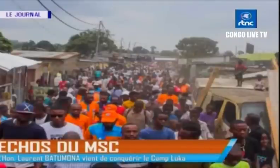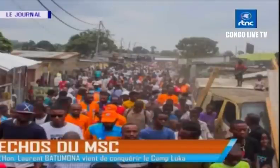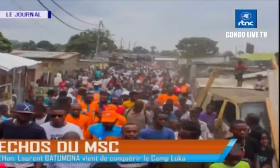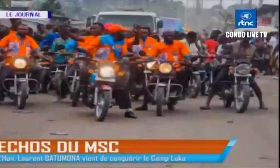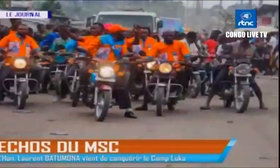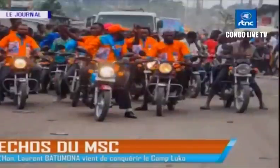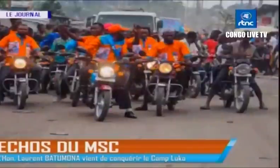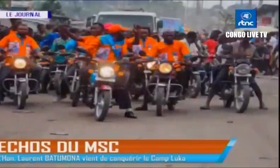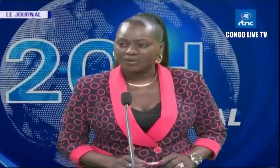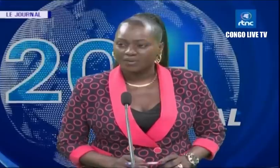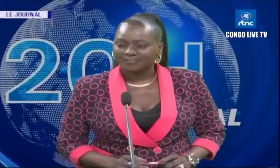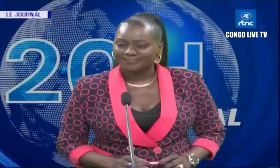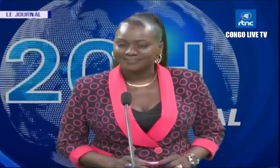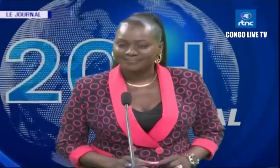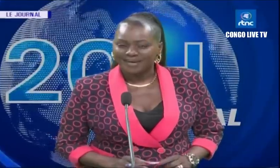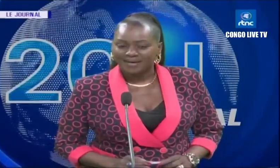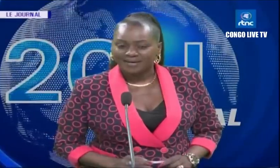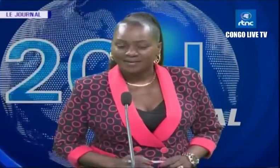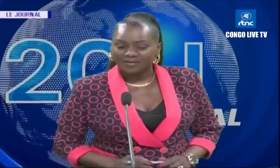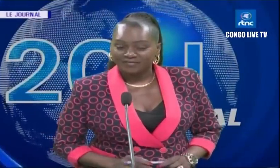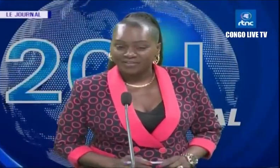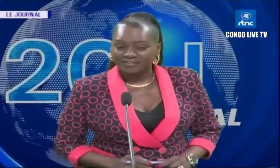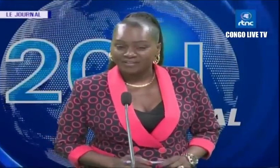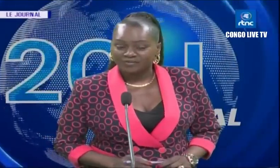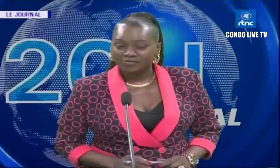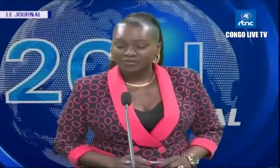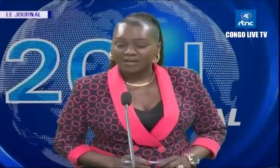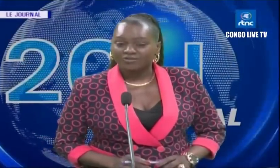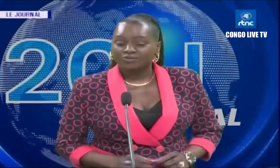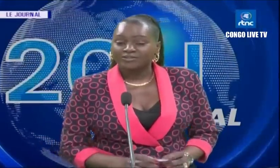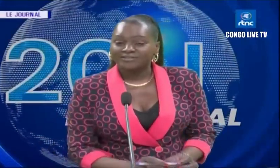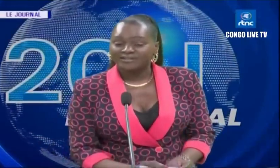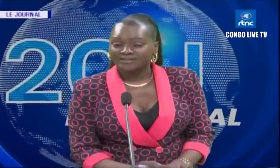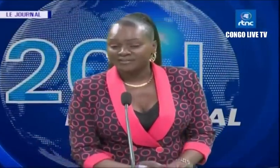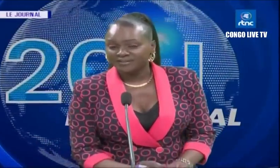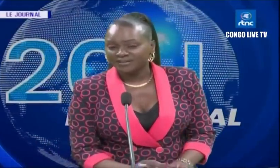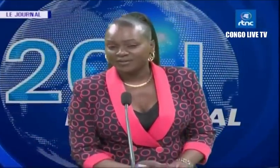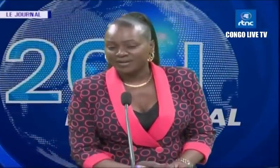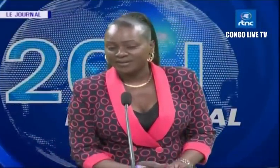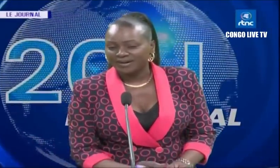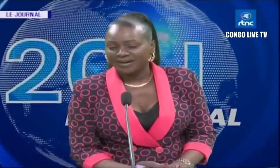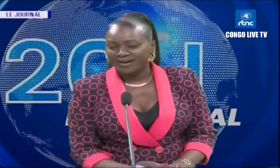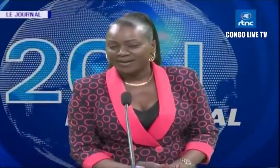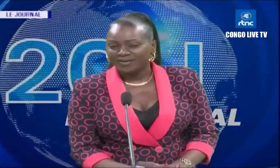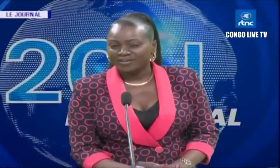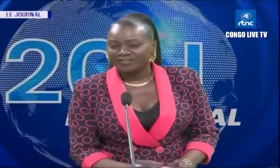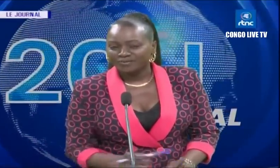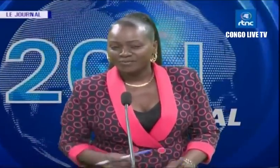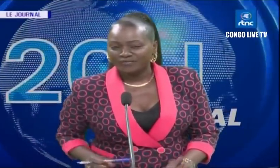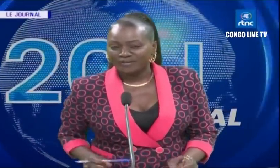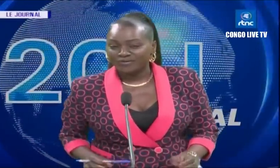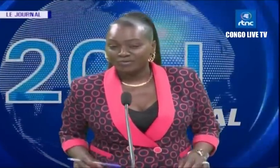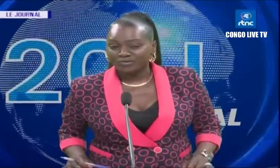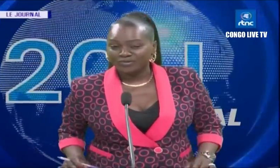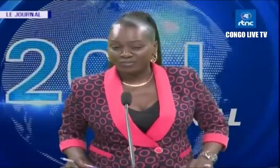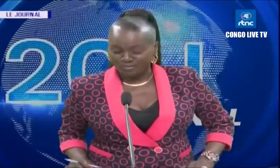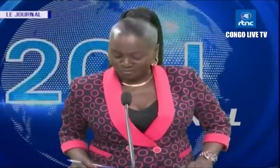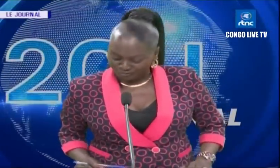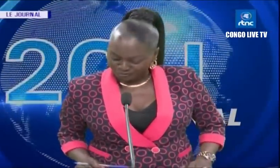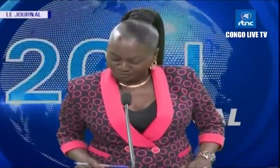autres travaux. C'en est fini avec ce journal. Je le dédie à Cédric Kenina qui vient de souffler une bougie de plus dans sa